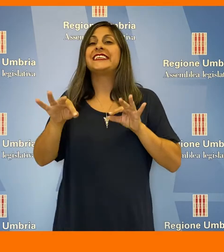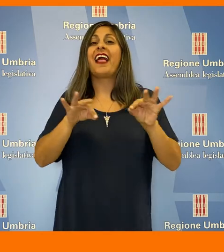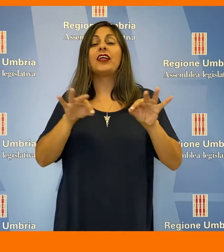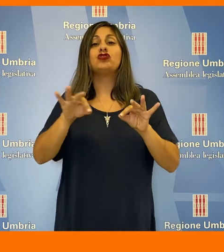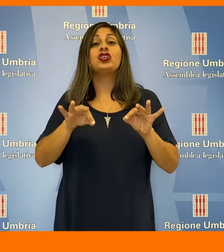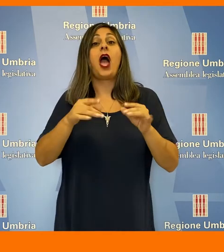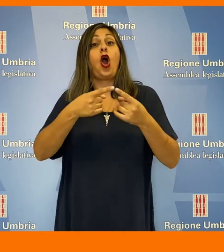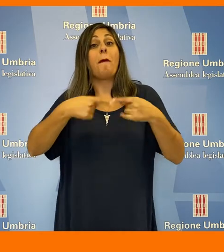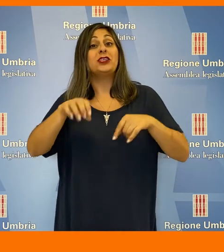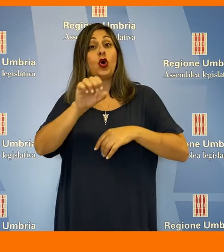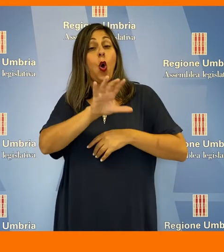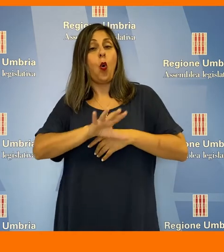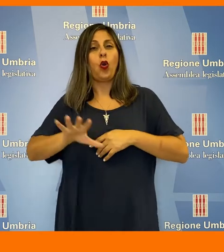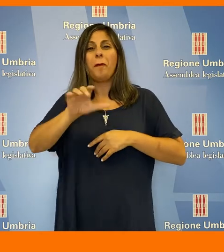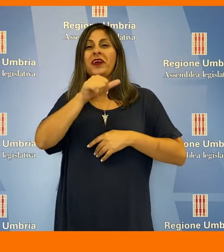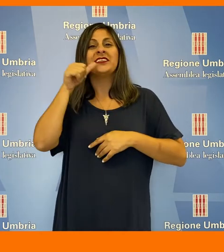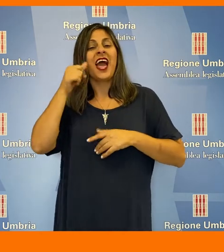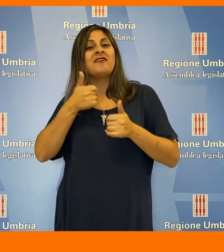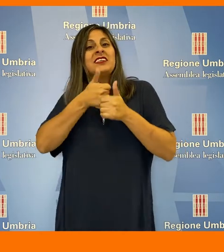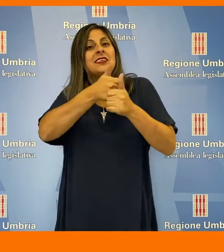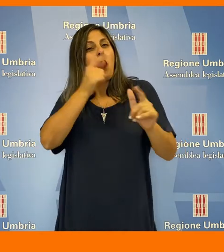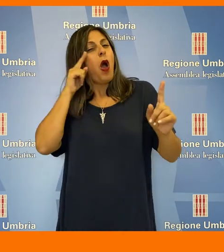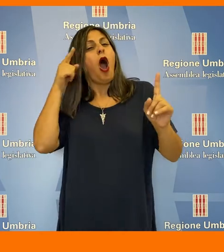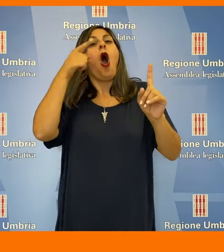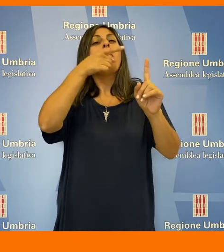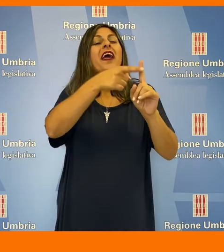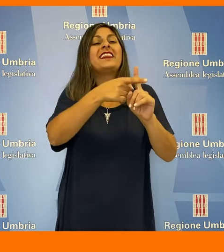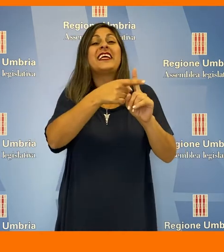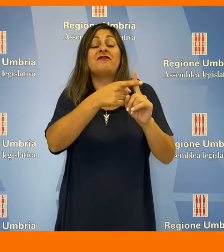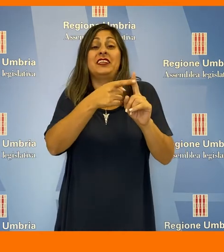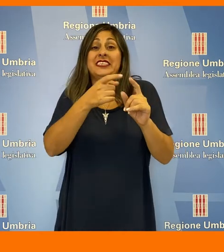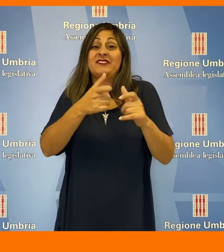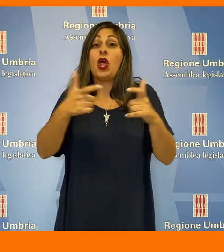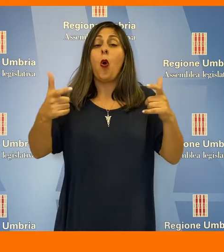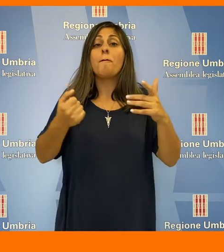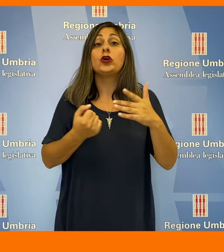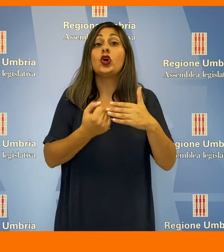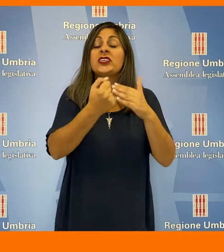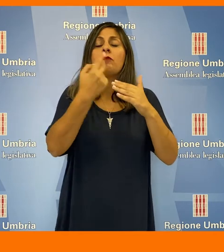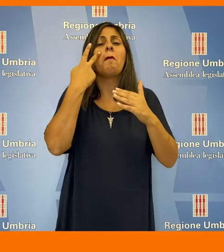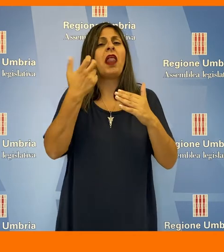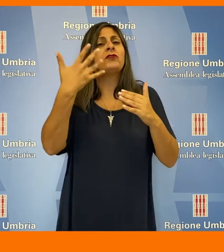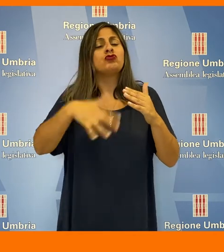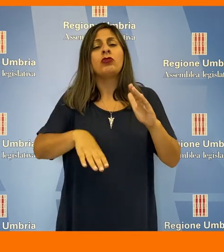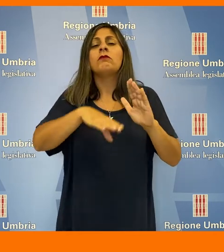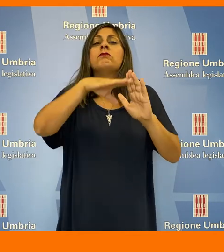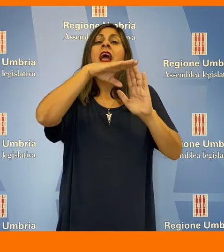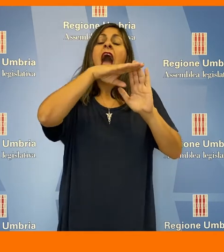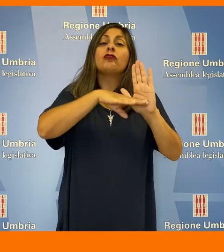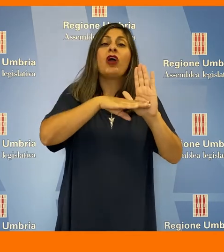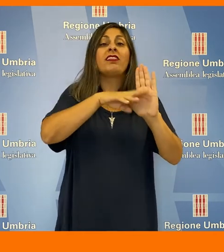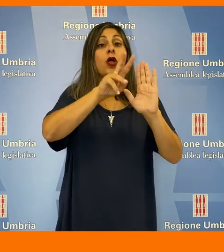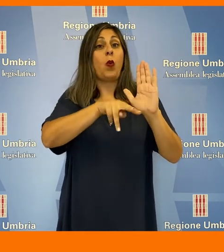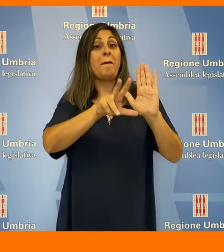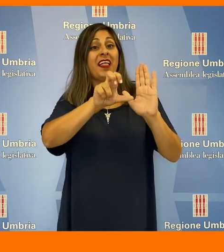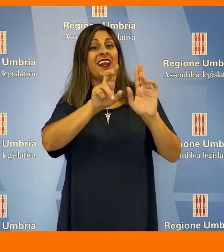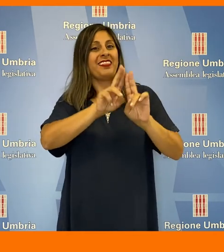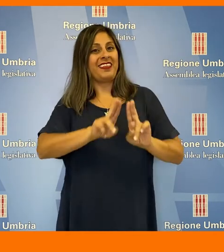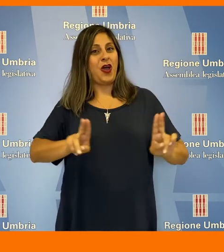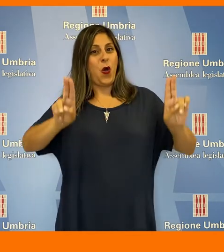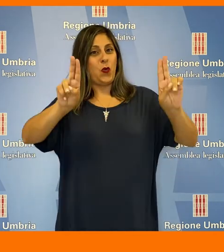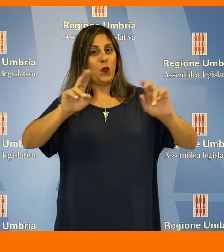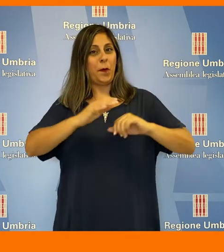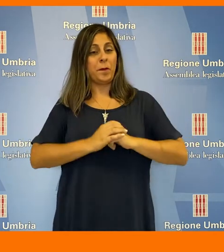della Commissione europea per attuare gli obiettivi di sviluppo sostenibile previsti dall'Agenda 2030 delle Nazioni